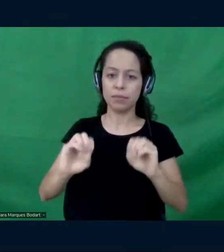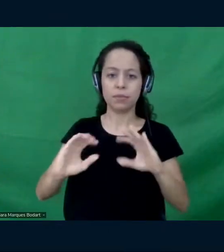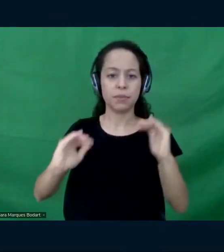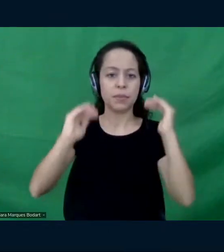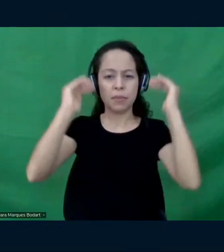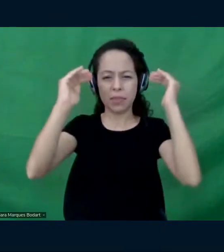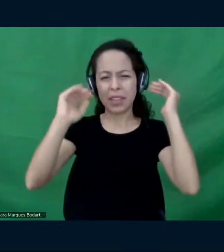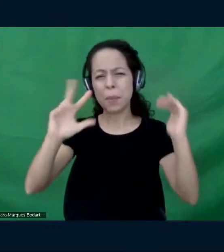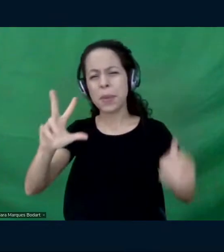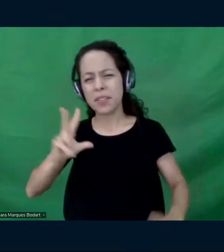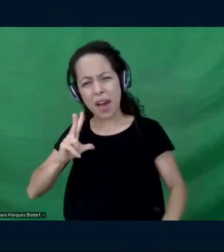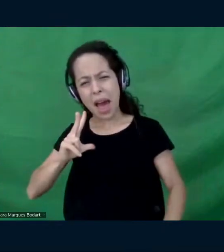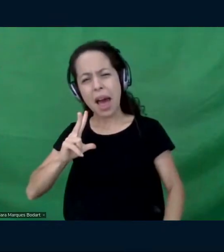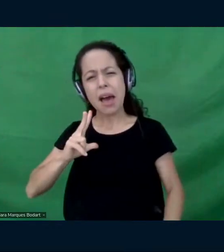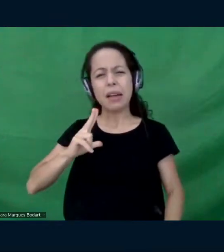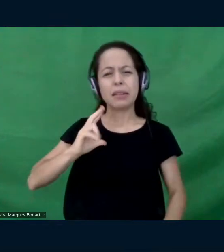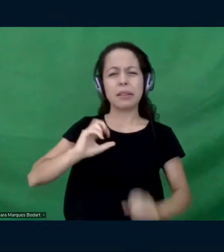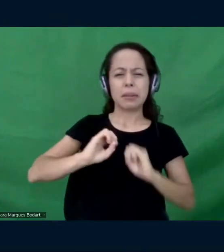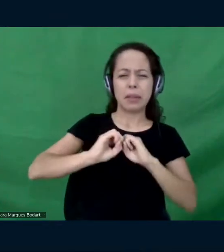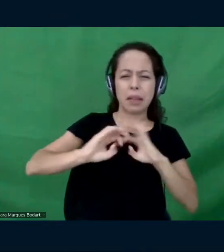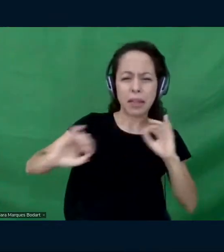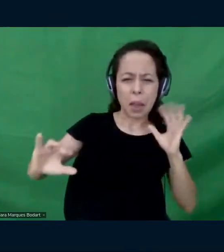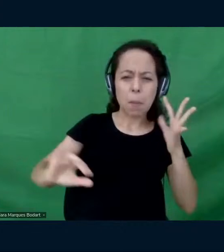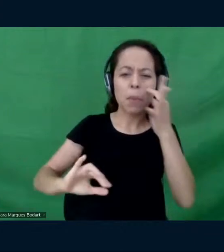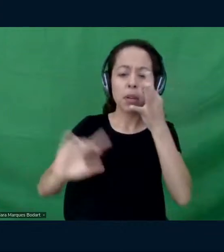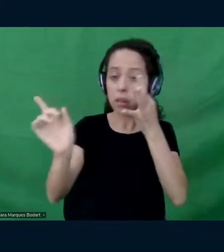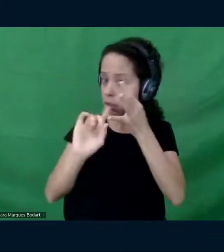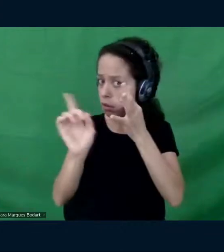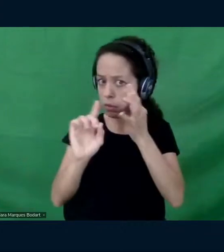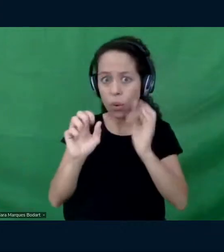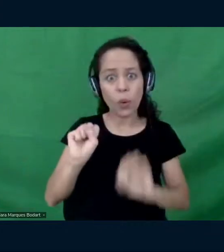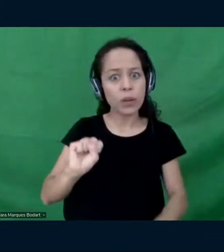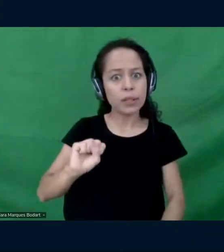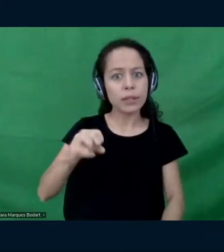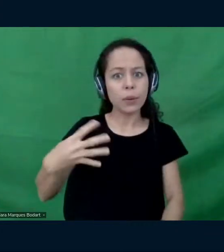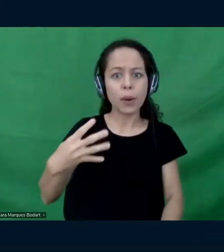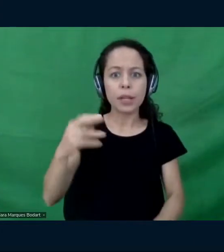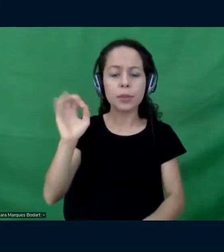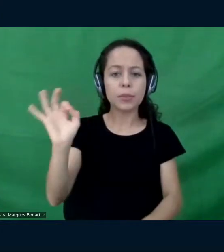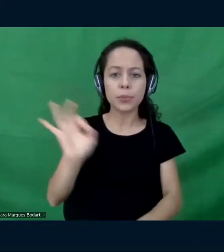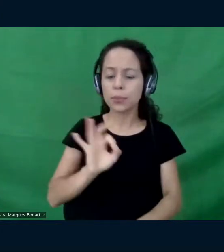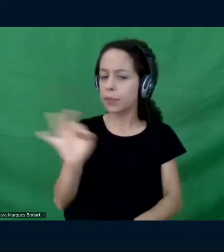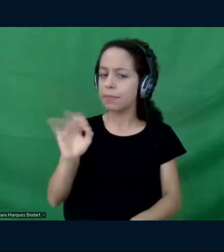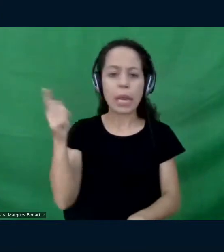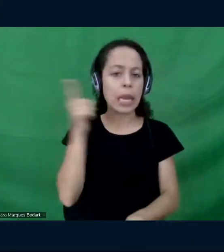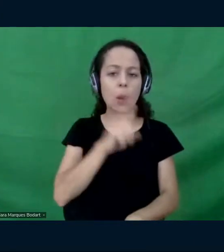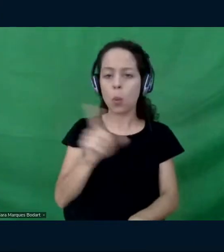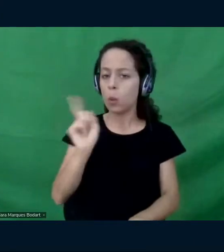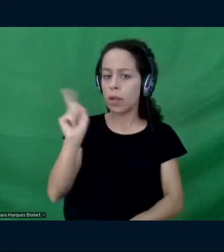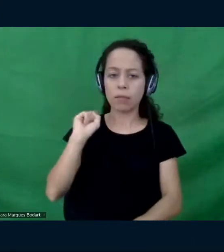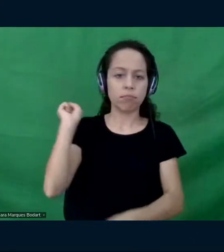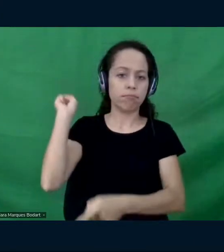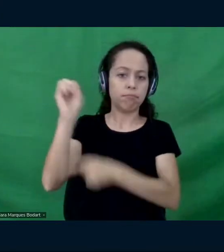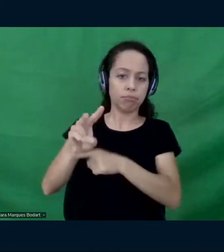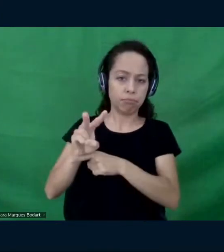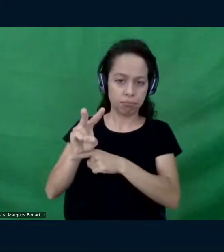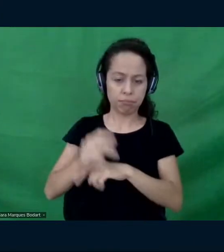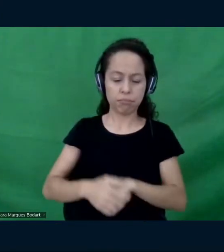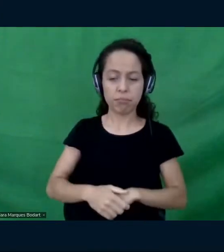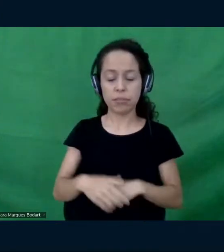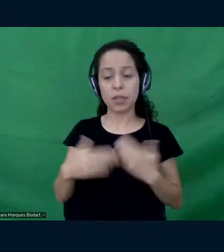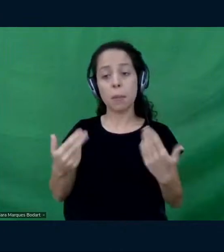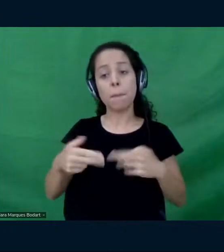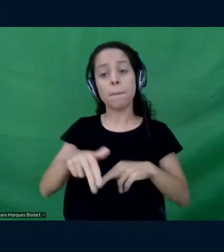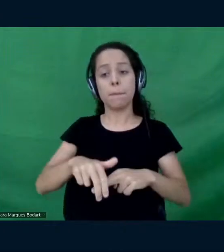nem privada, nem EAD, nem presencial, nenhuma educação superior, 84%. Por isso é que a